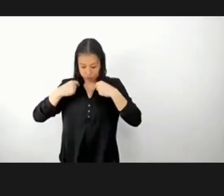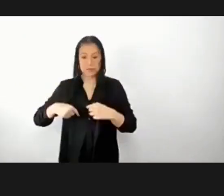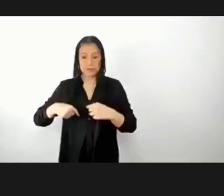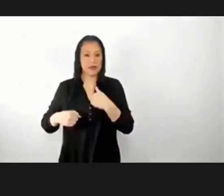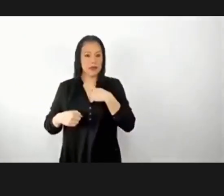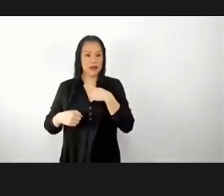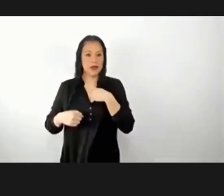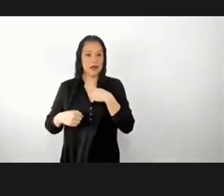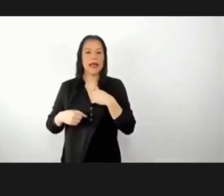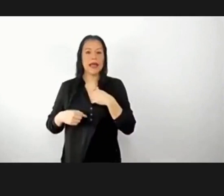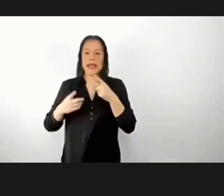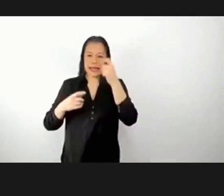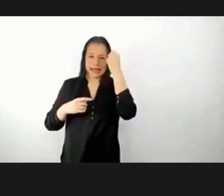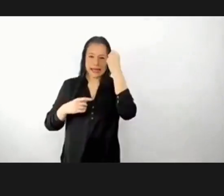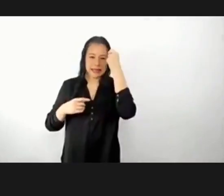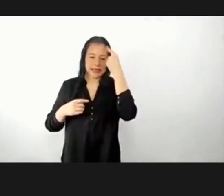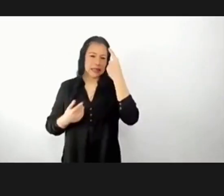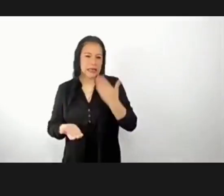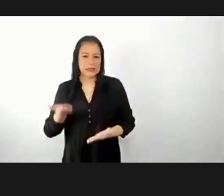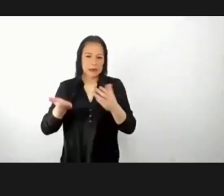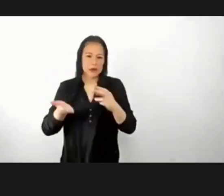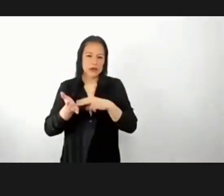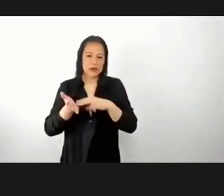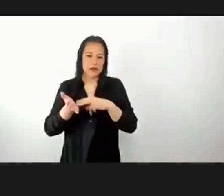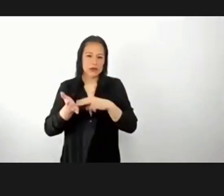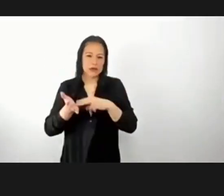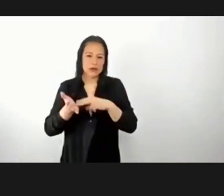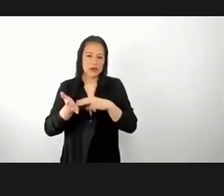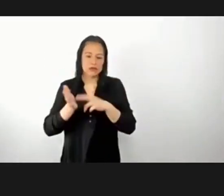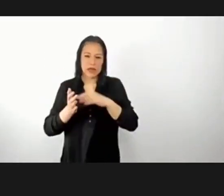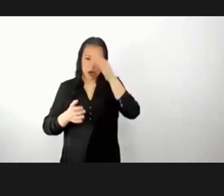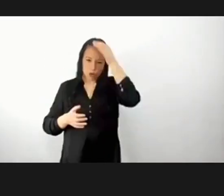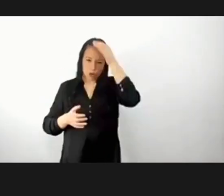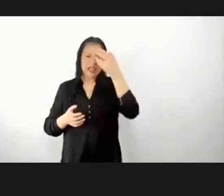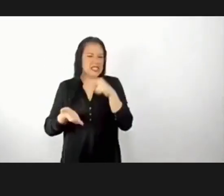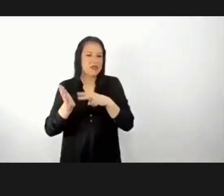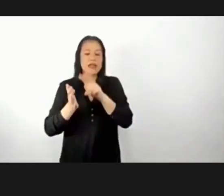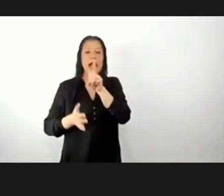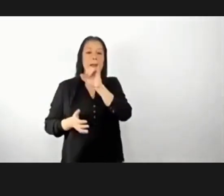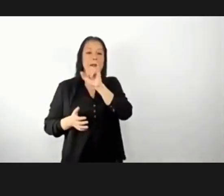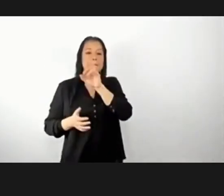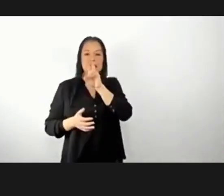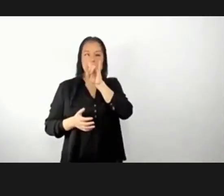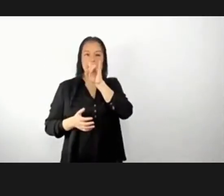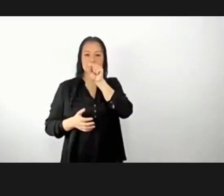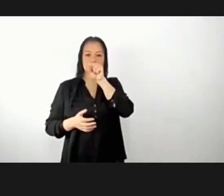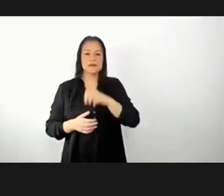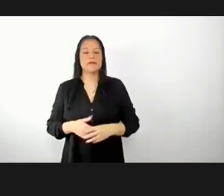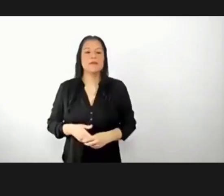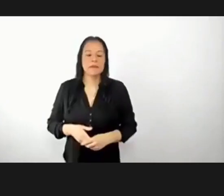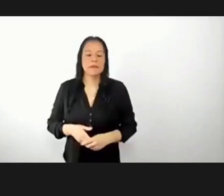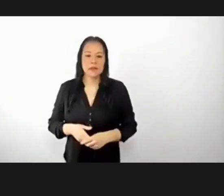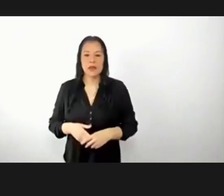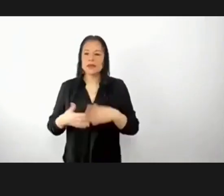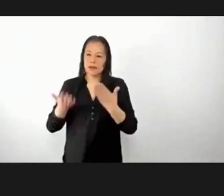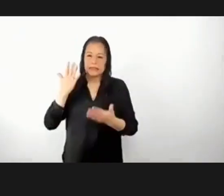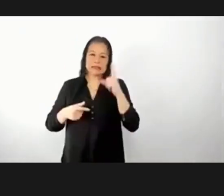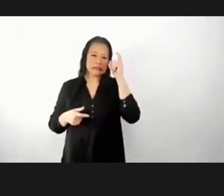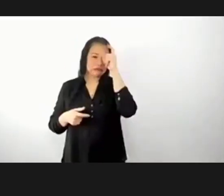y acá hay que entender quizás el concepto de lo que es un virus. A veces esto es difícil de entender. Estoy seguro